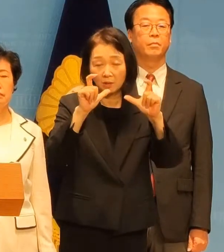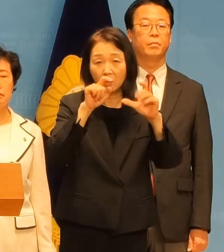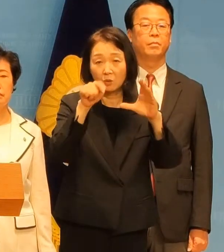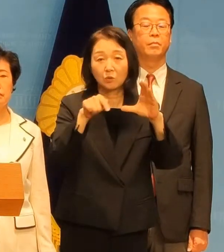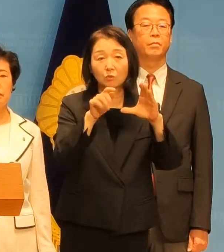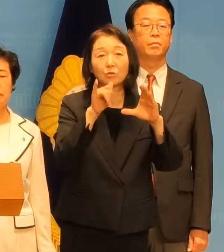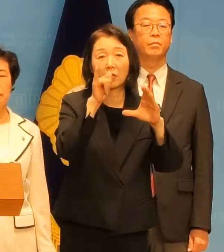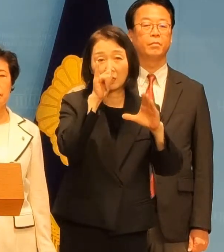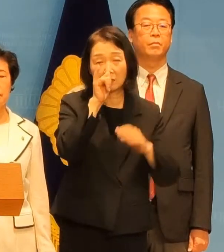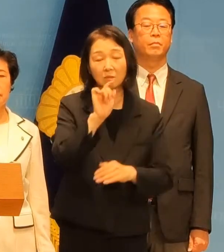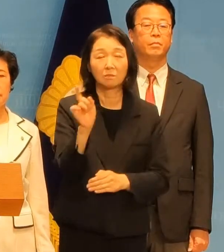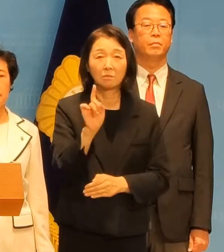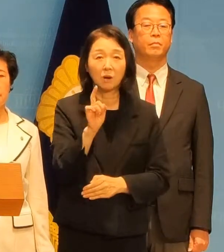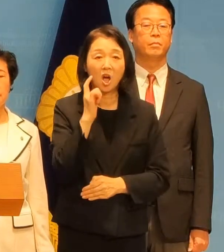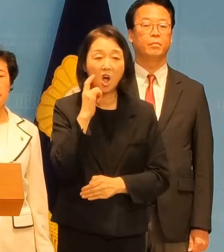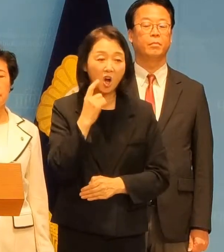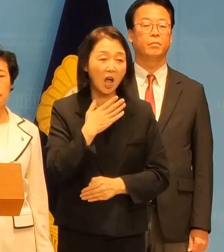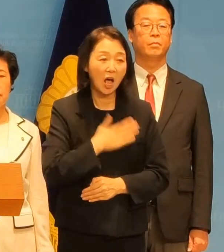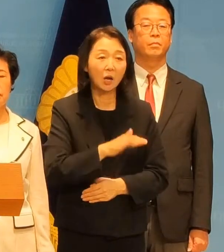나온 명백히 허위를